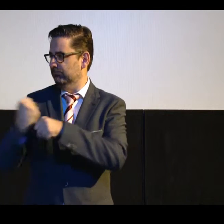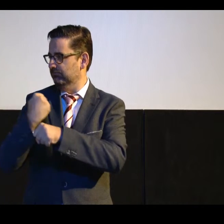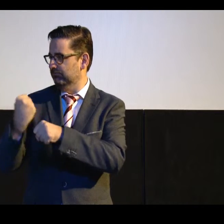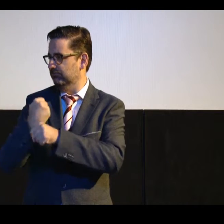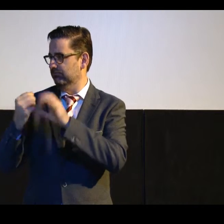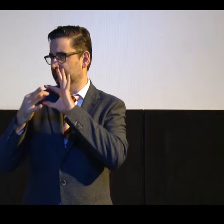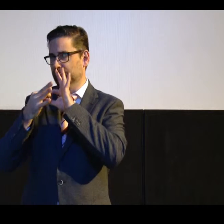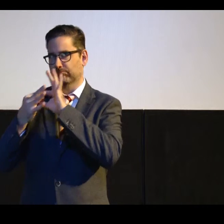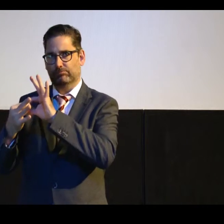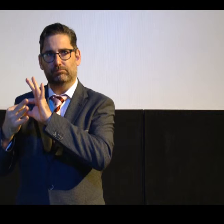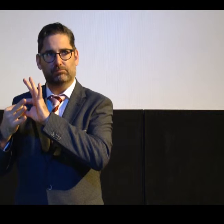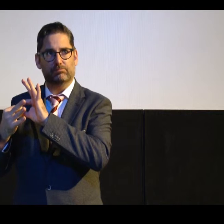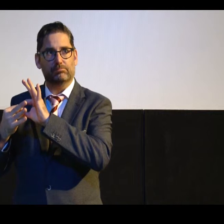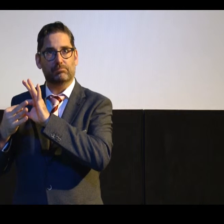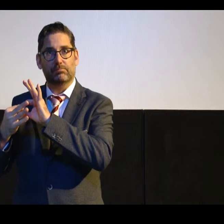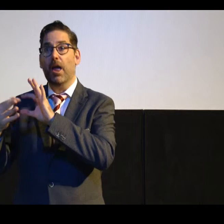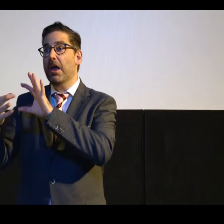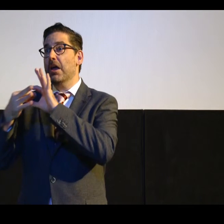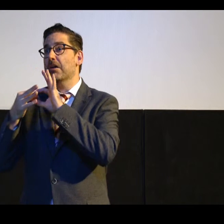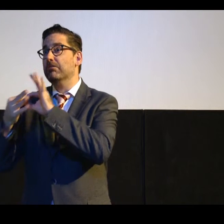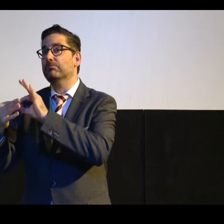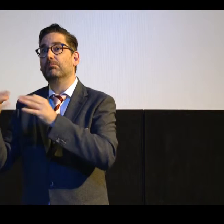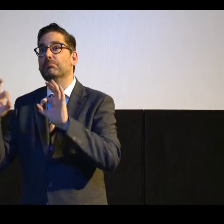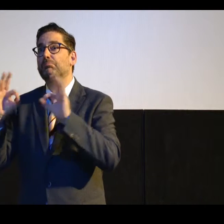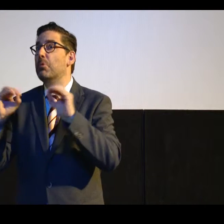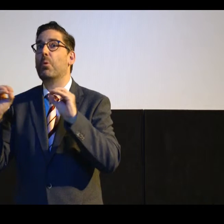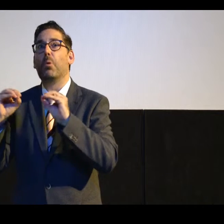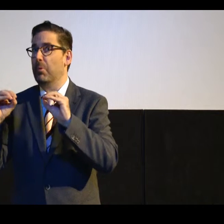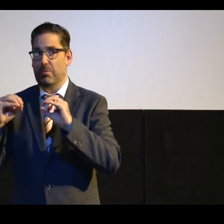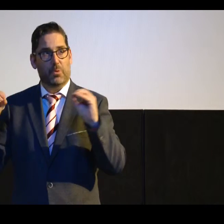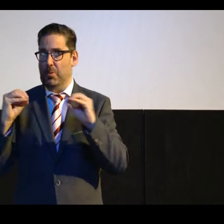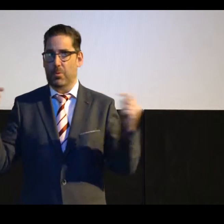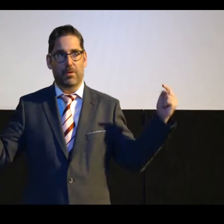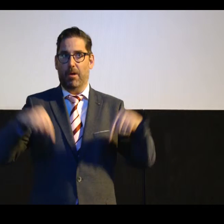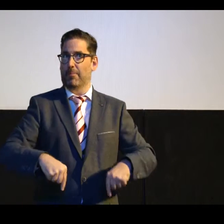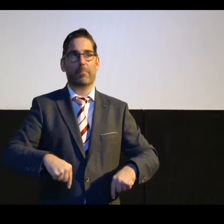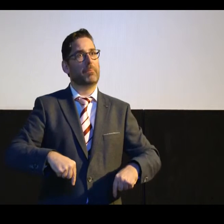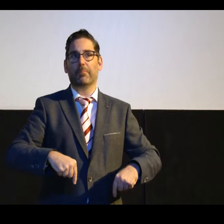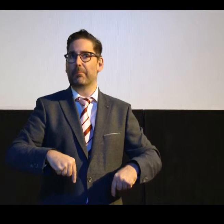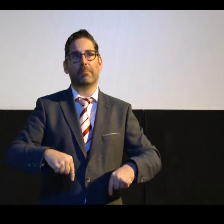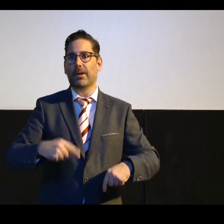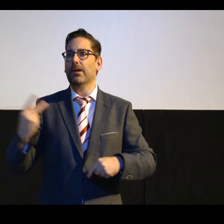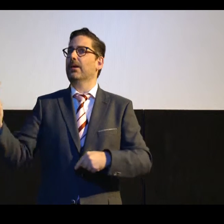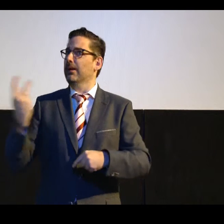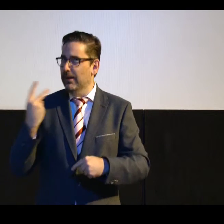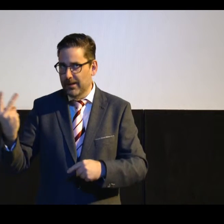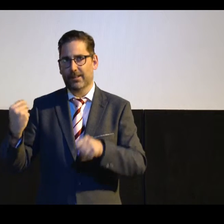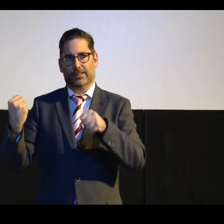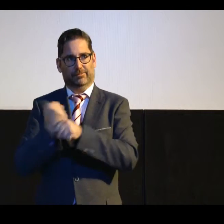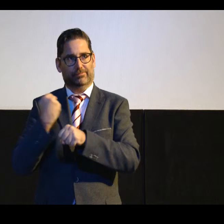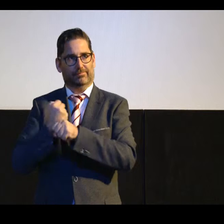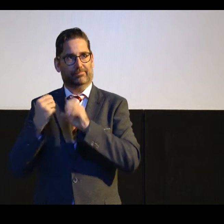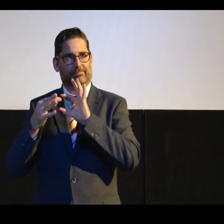Agradecer a Roberto desde la Federación el trabajo tan estrecho para llegar hoy hasta aquí. Sin esa